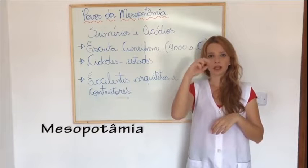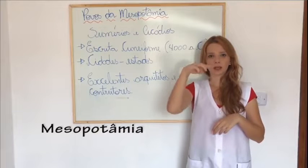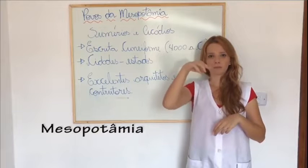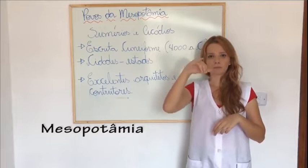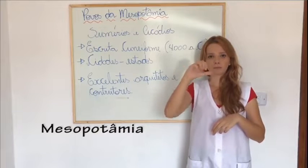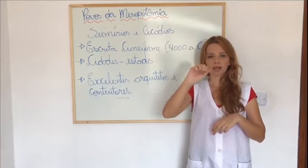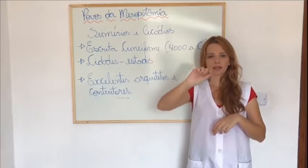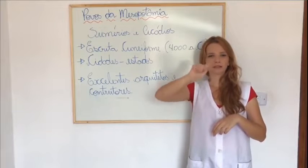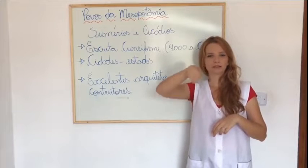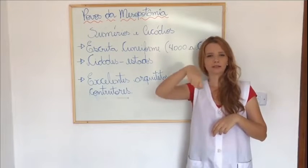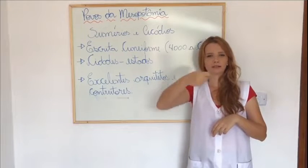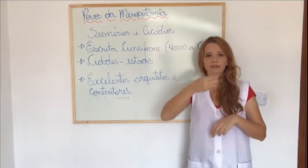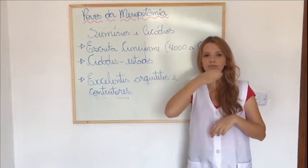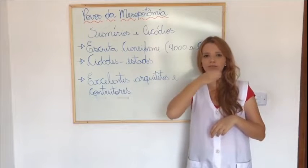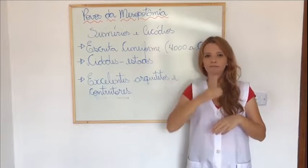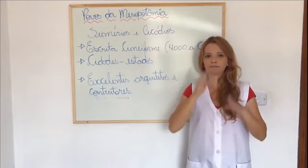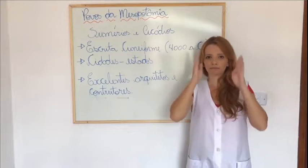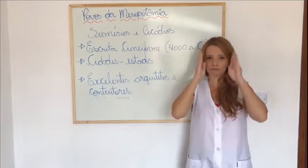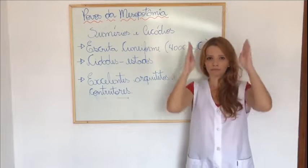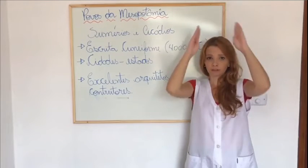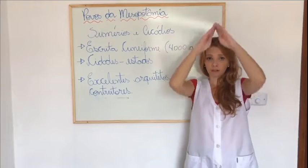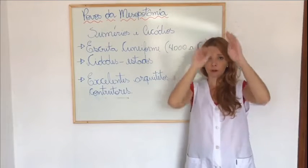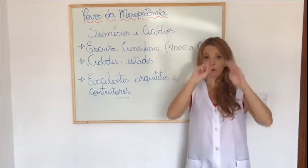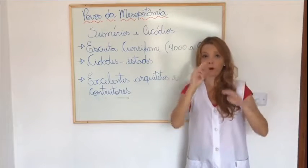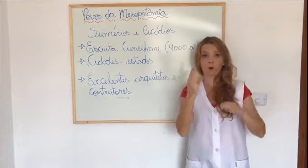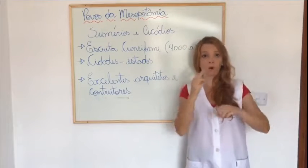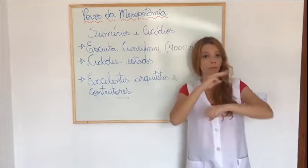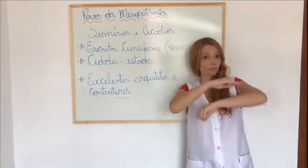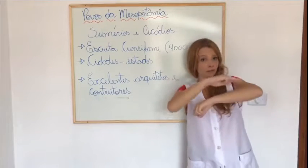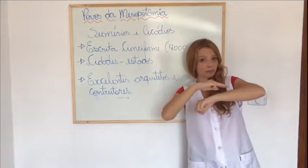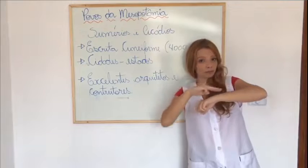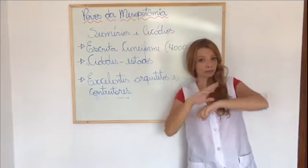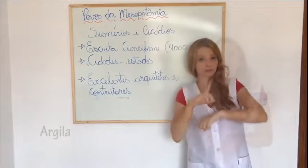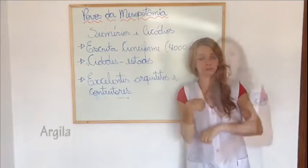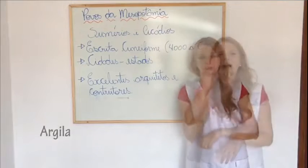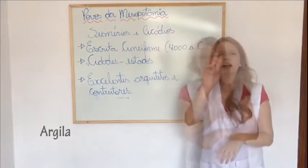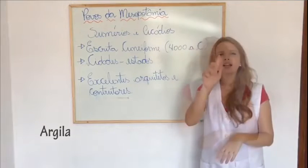Mesopotâmia. Sinal ou...